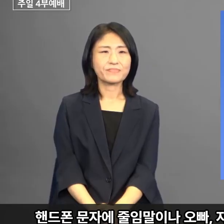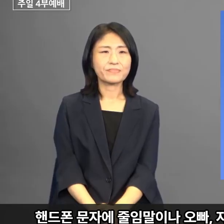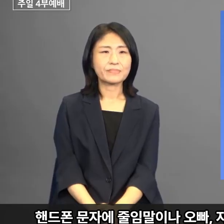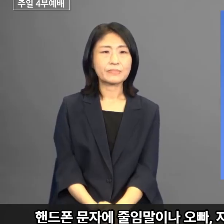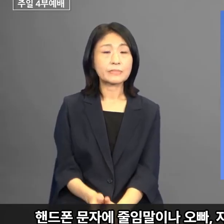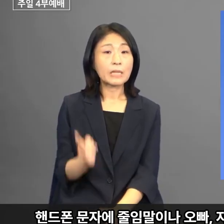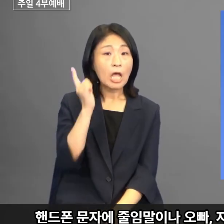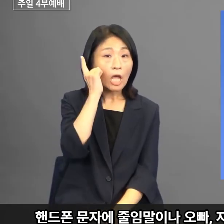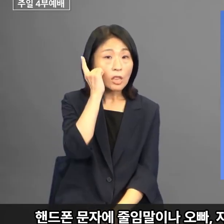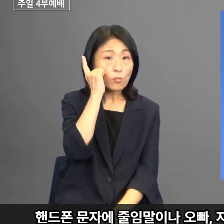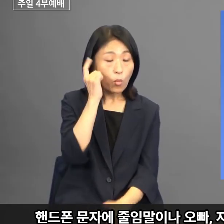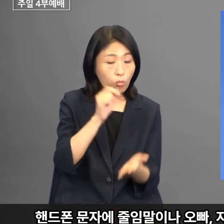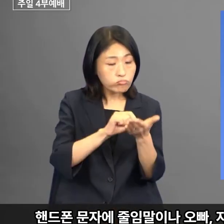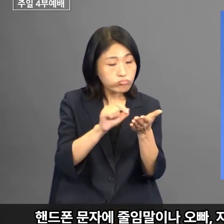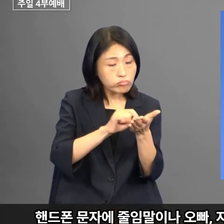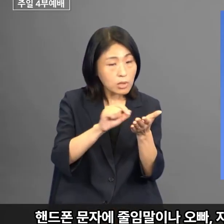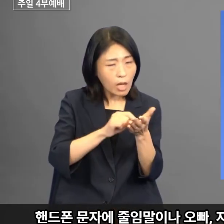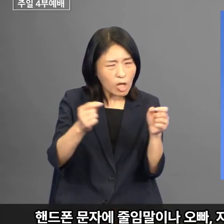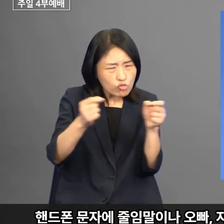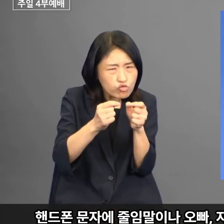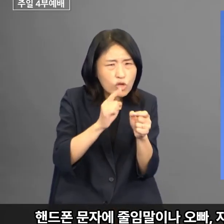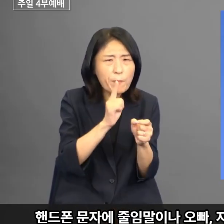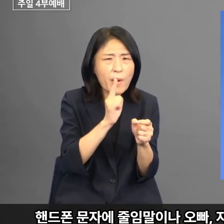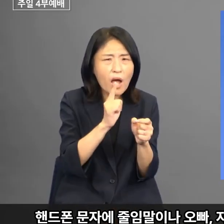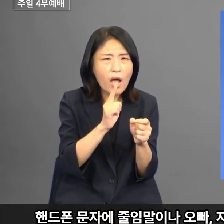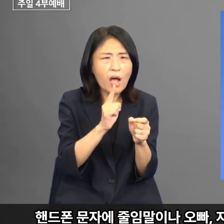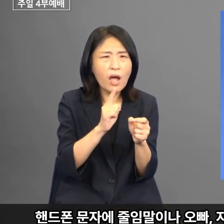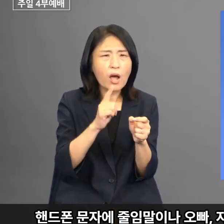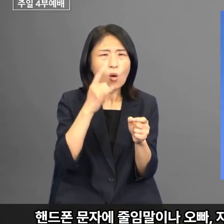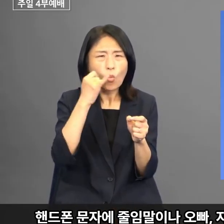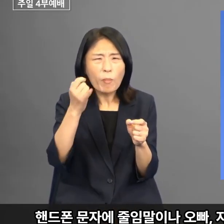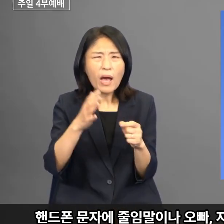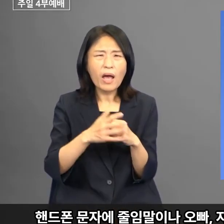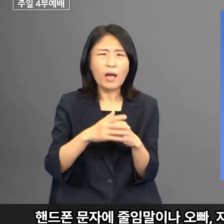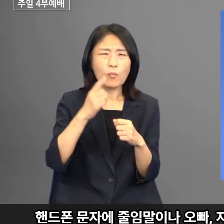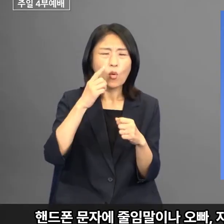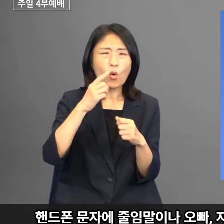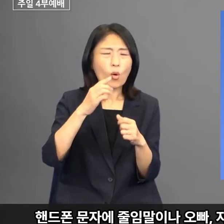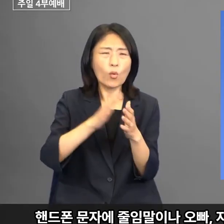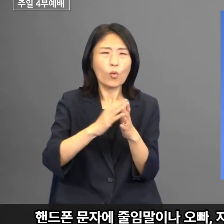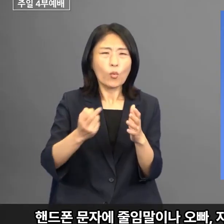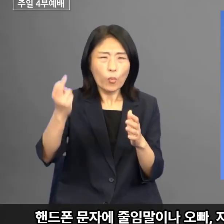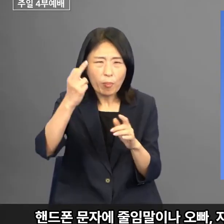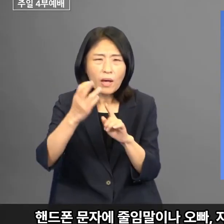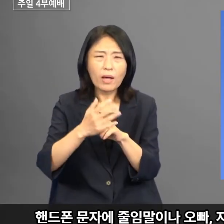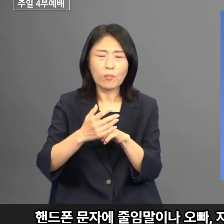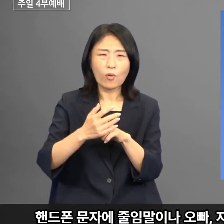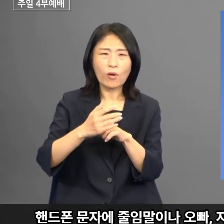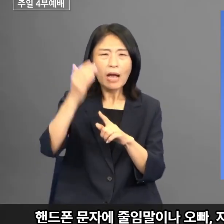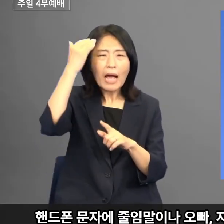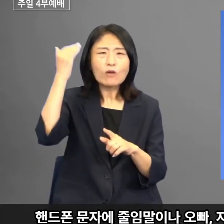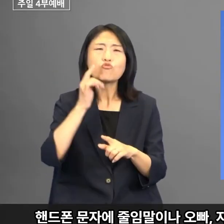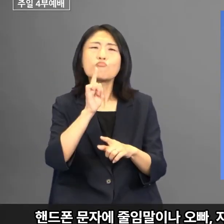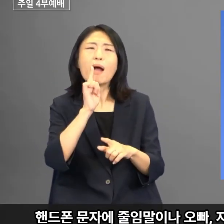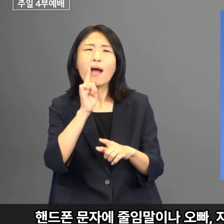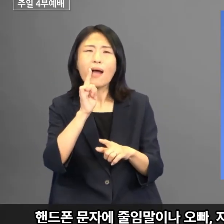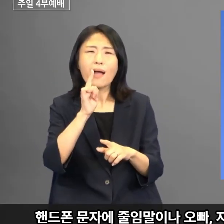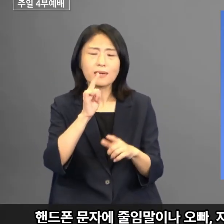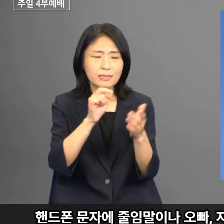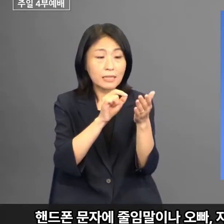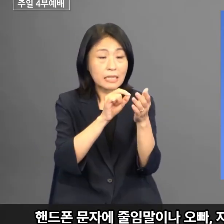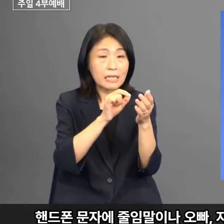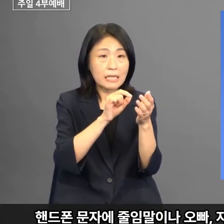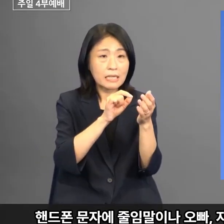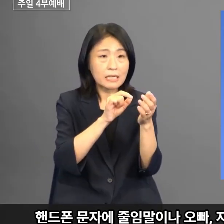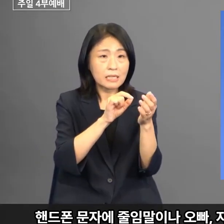핸드폰 문자에 줄임말이나 오빠, 자기 등 한국 어투의 문자를